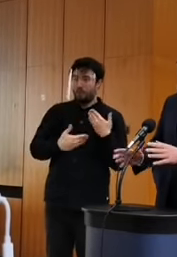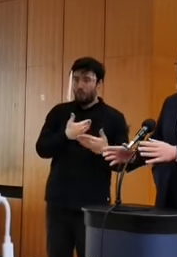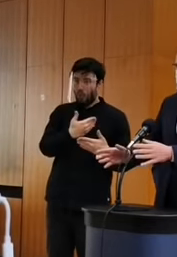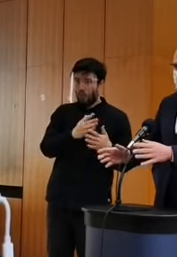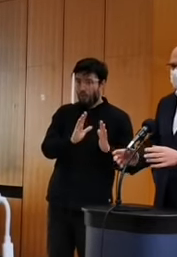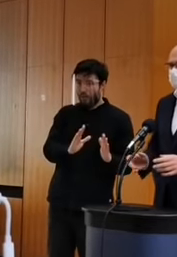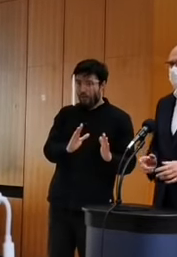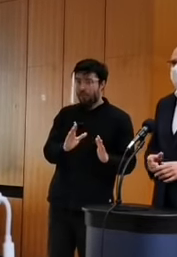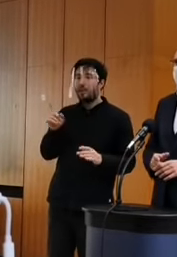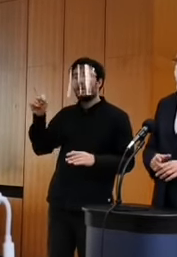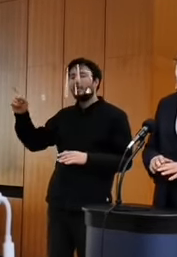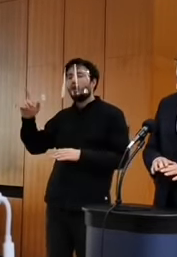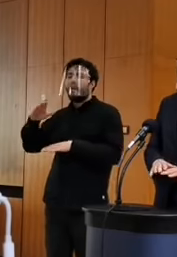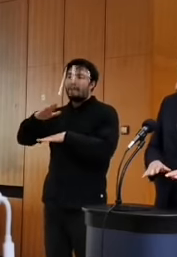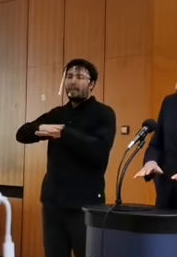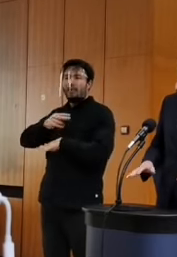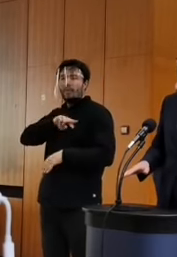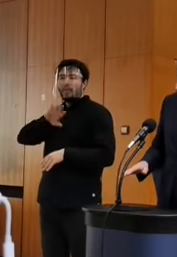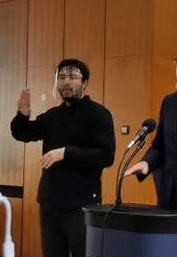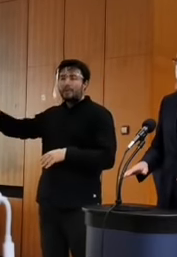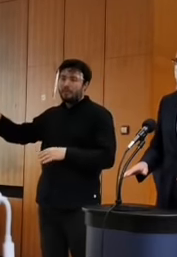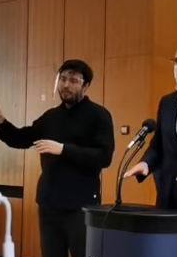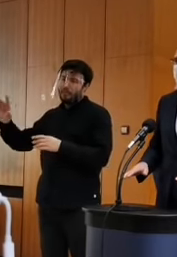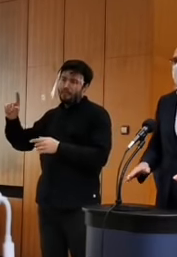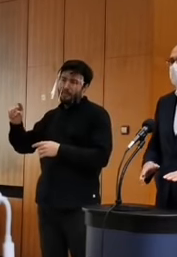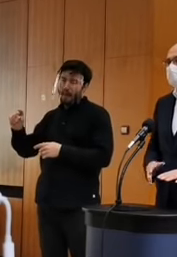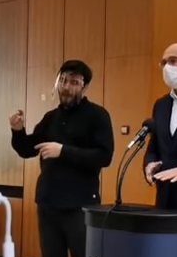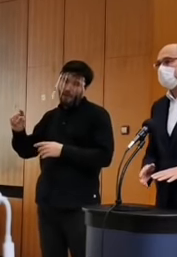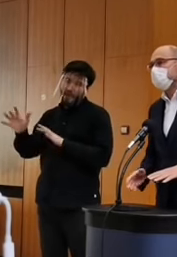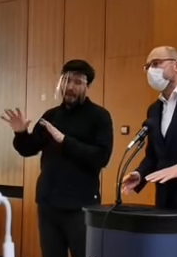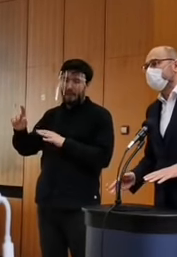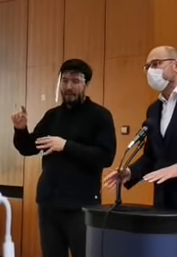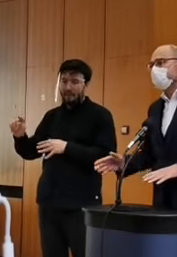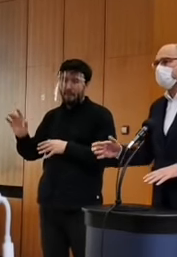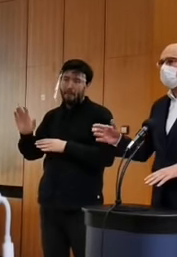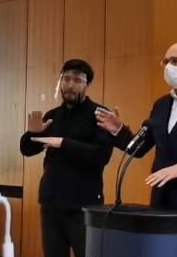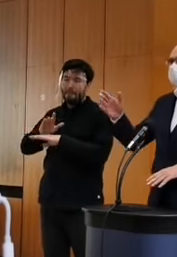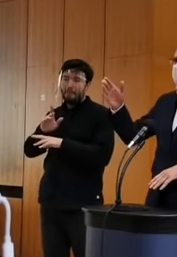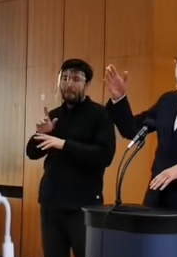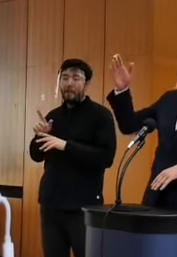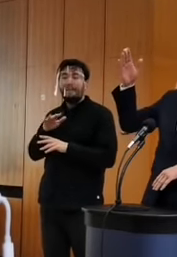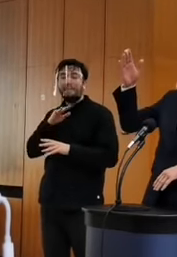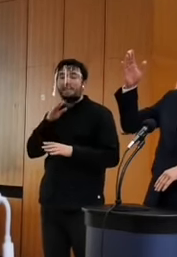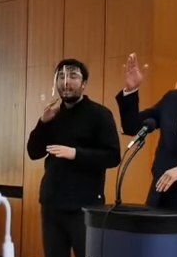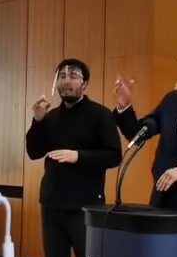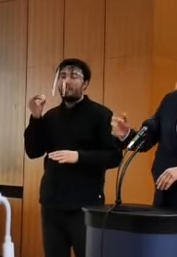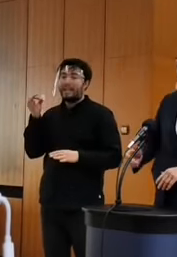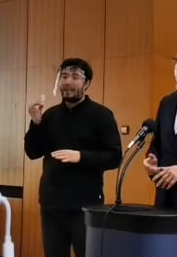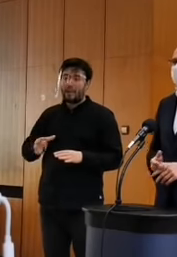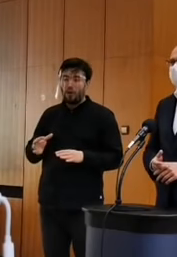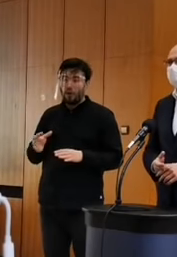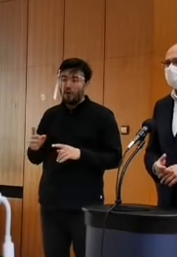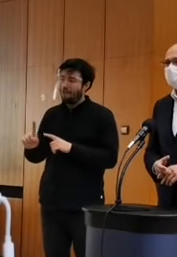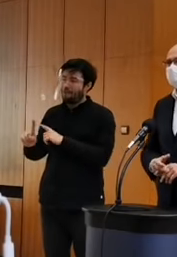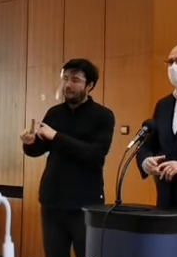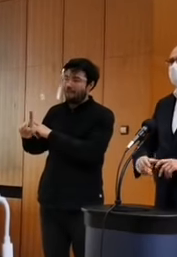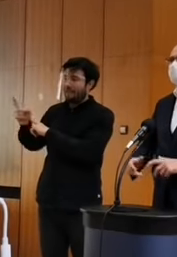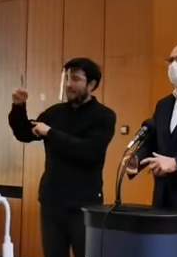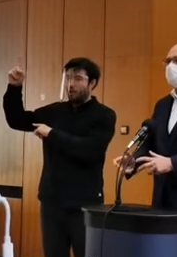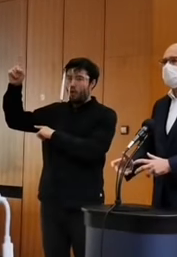čo sa smerom k vláde, sú relatívne nízke, ale veľmi rýchlo a veľmi vysoko